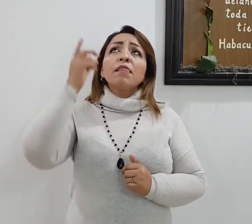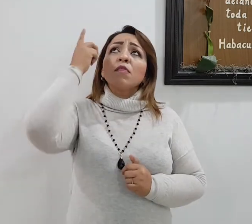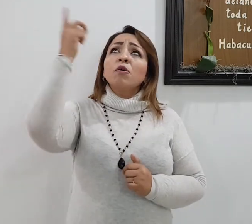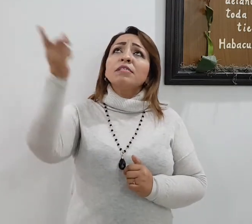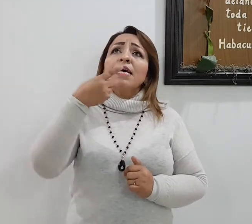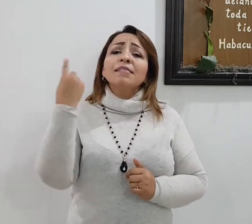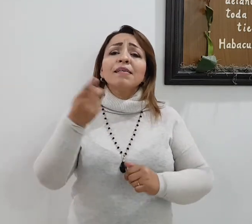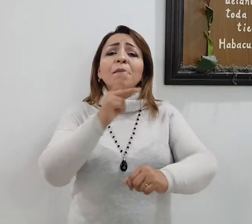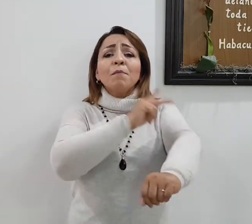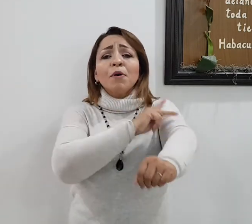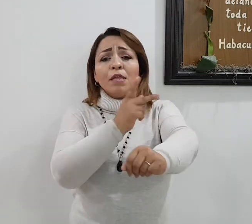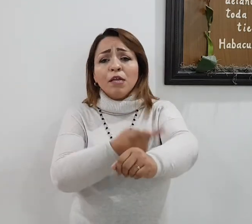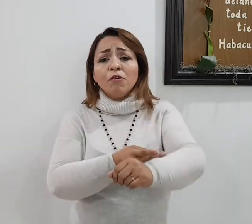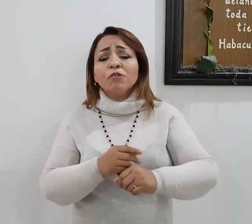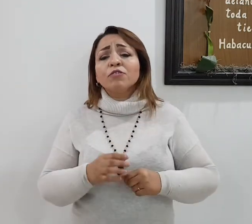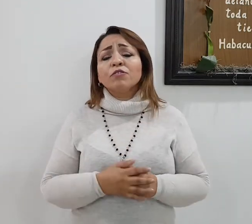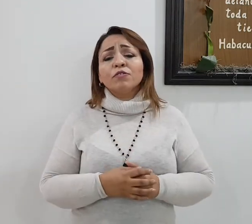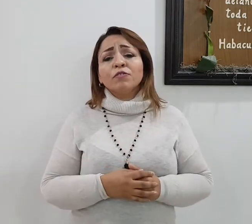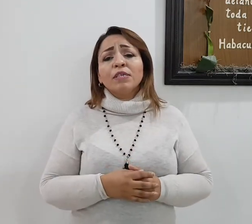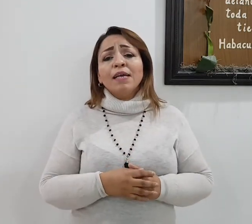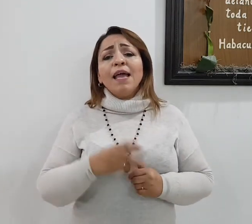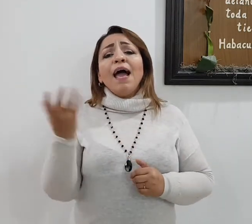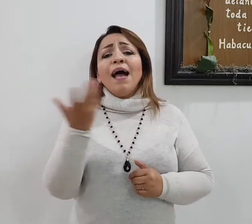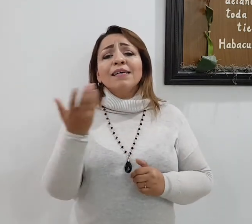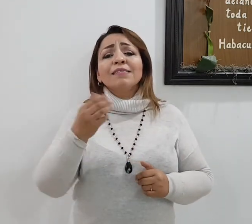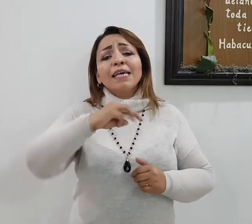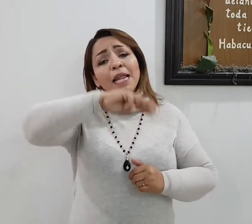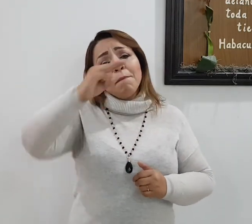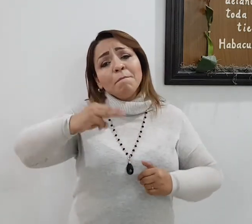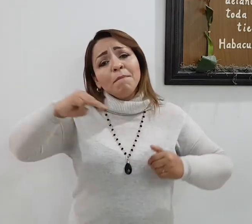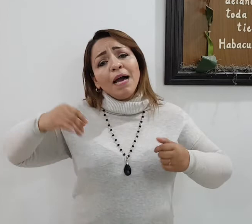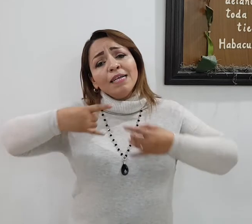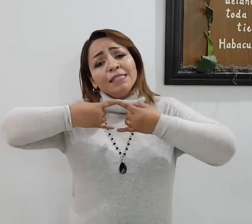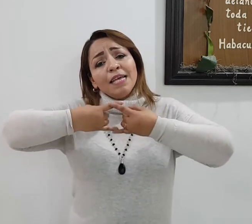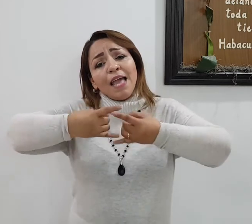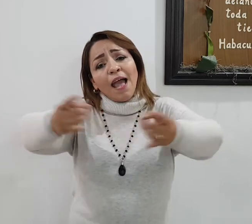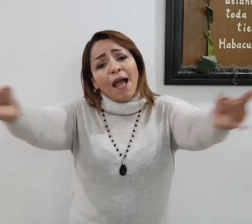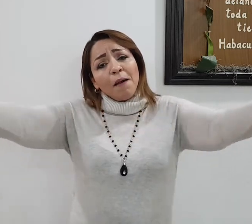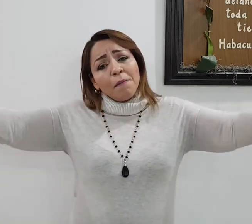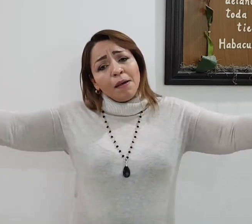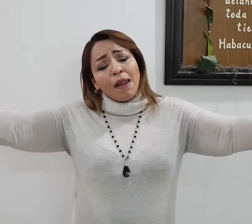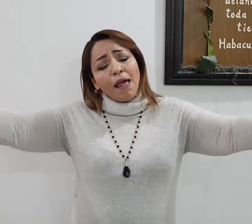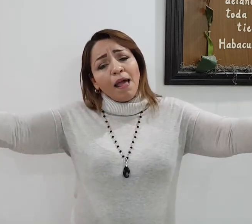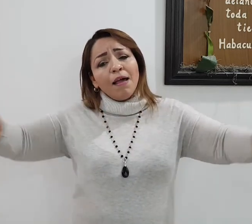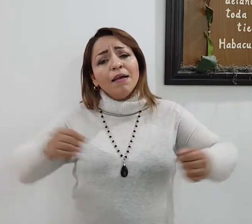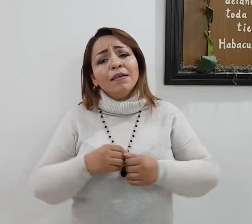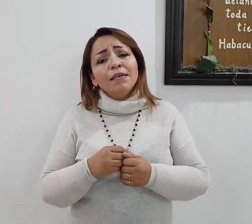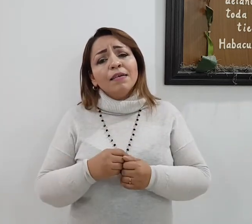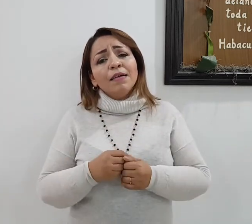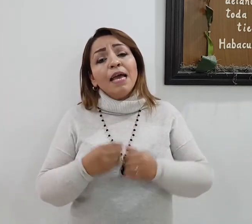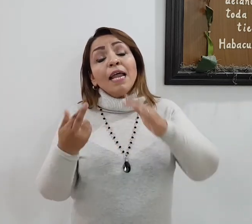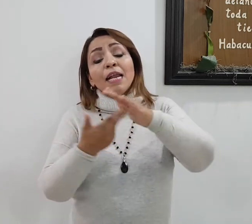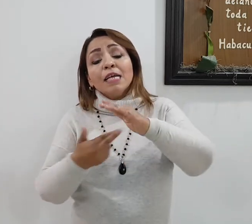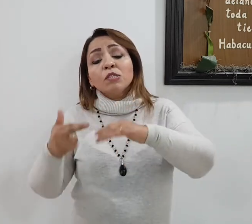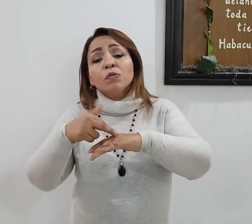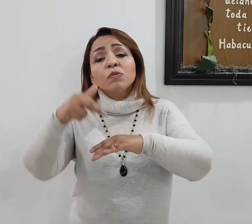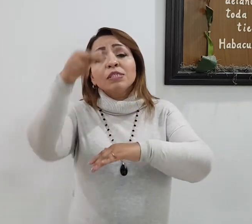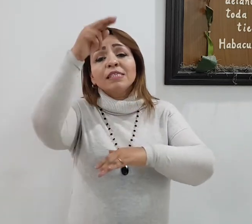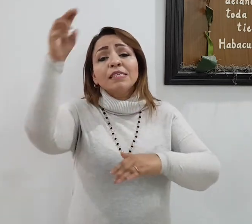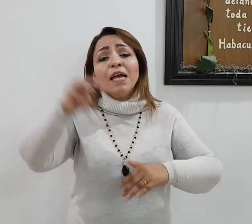que hace que el mar se abra, que hace que Lázaro resucite después de 4 días. Cuando usted entiende, ese es el Dios que me